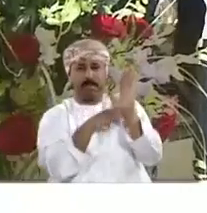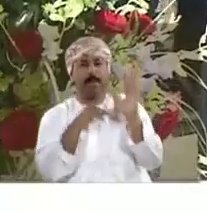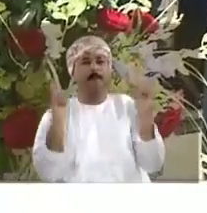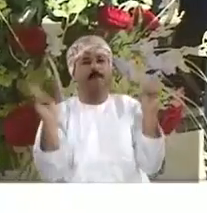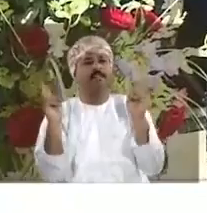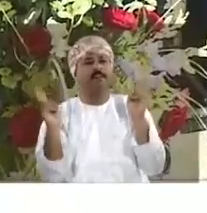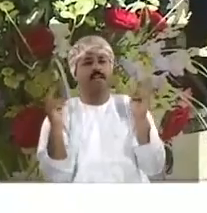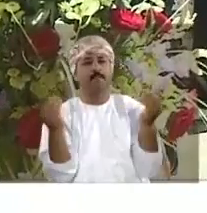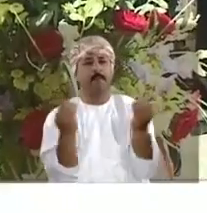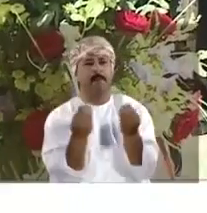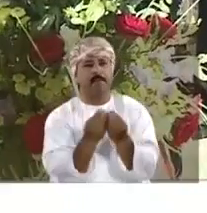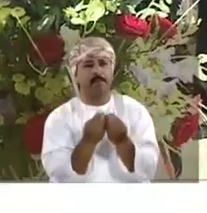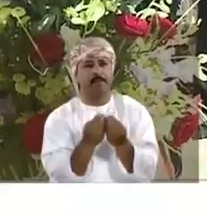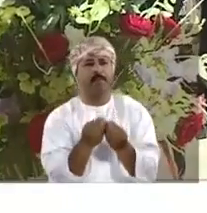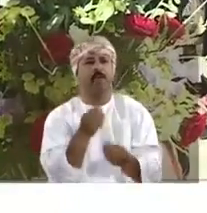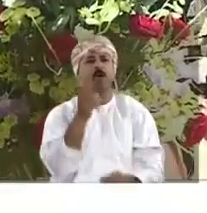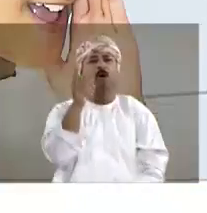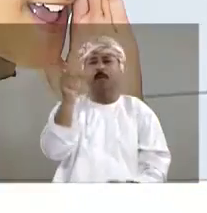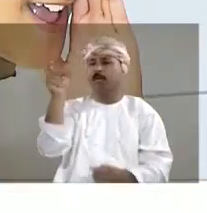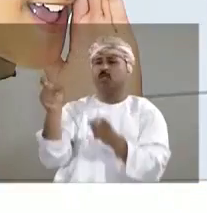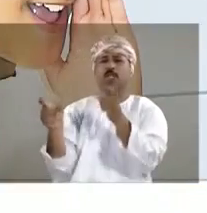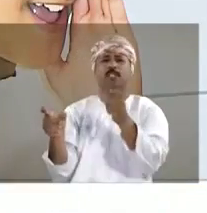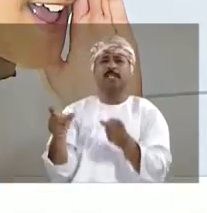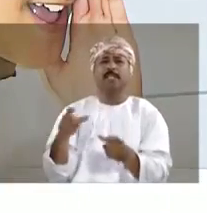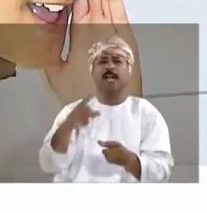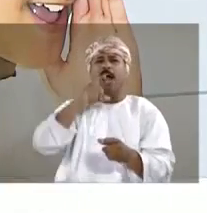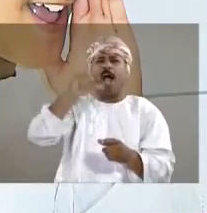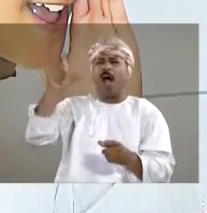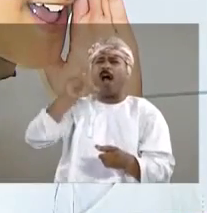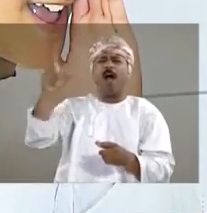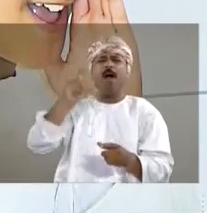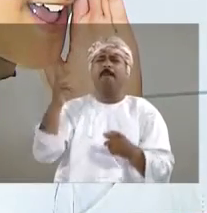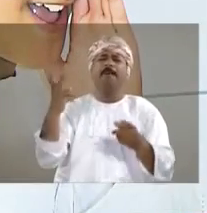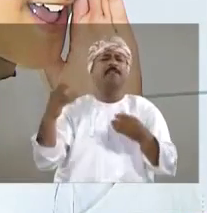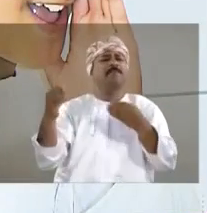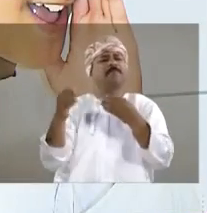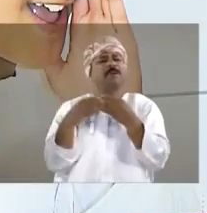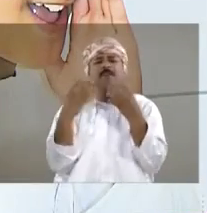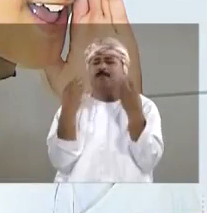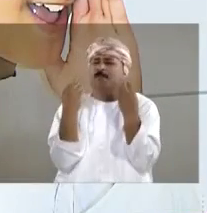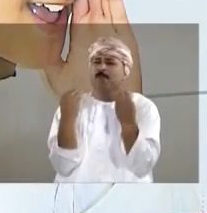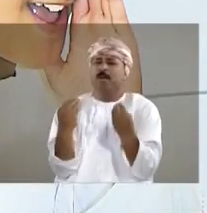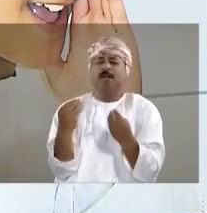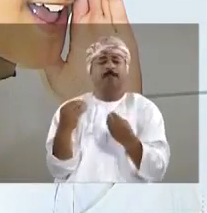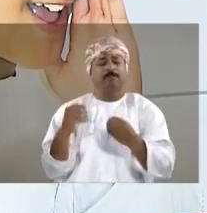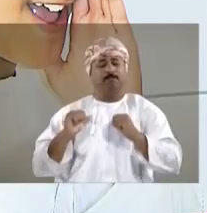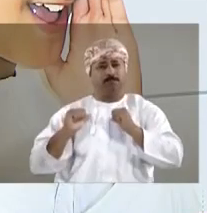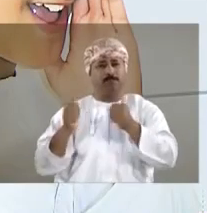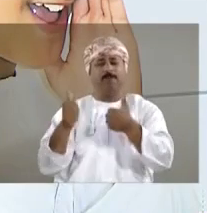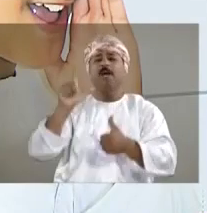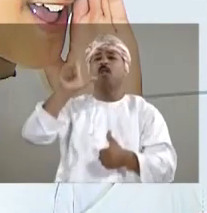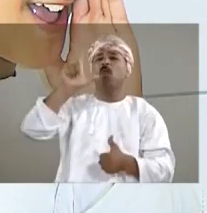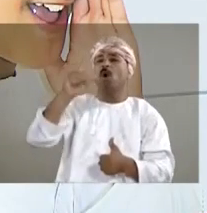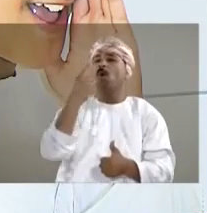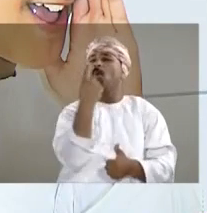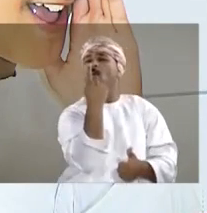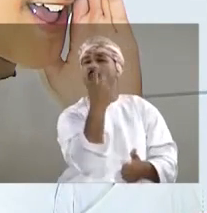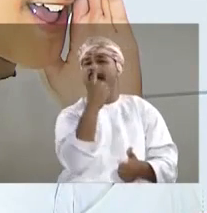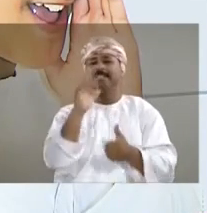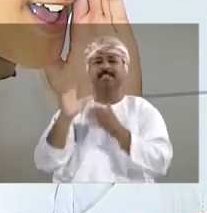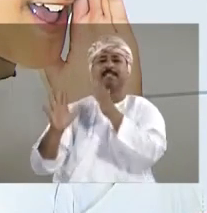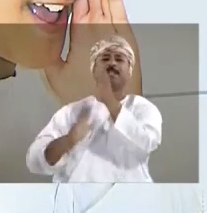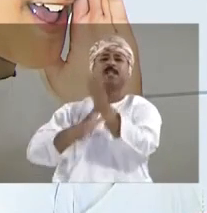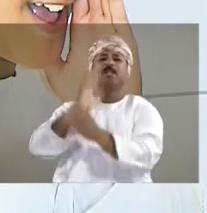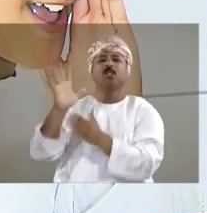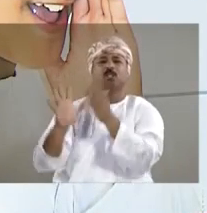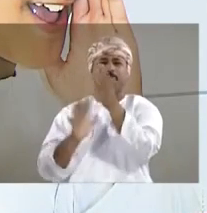بعد. يبدعون بدون ضجيج، يندمجون مع المجتمع بكل ثقة، لغتهم الوحيدة